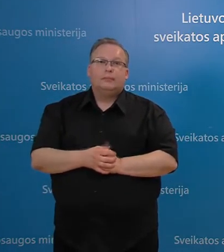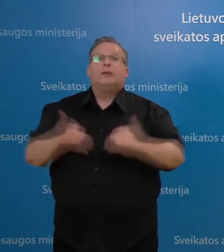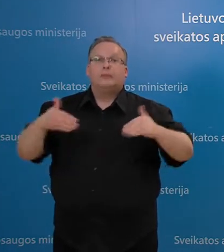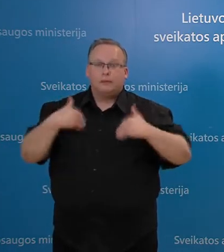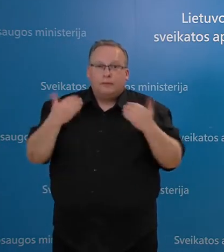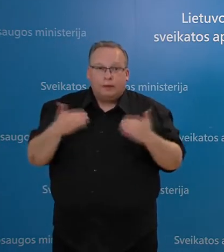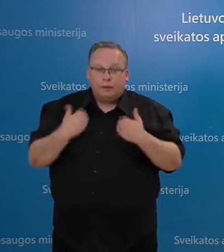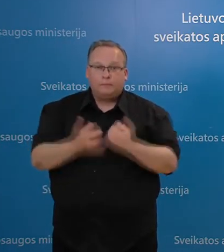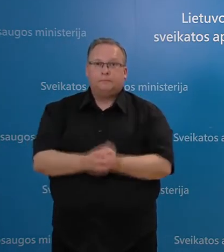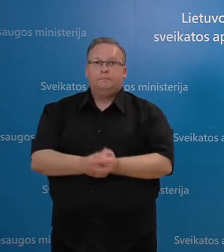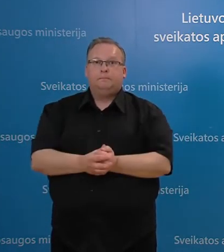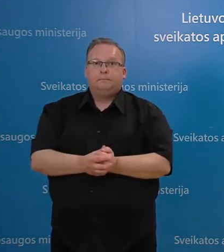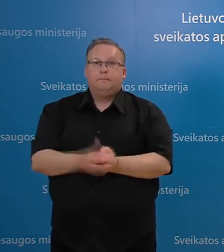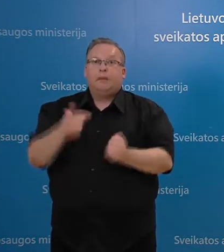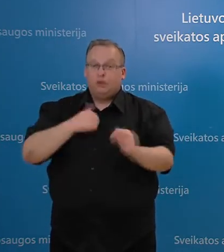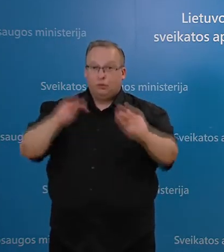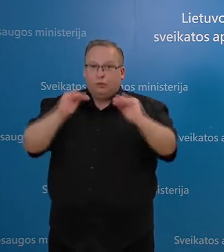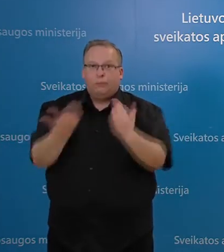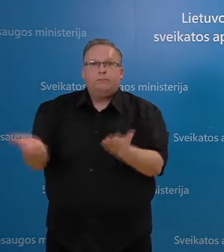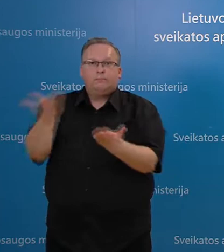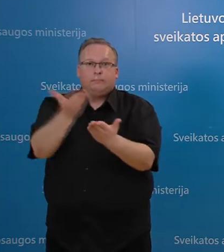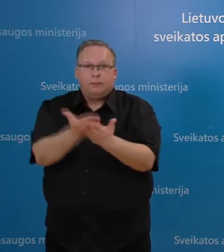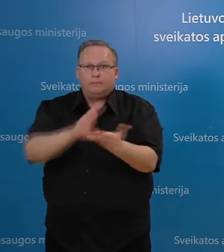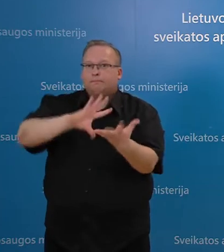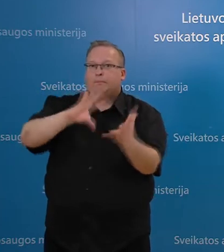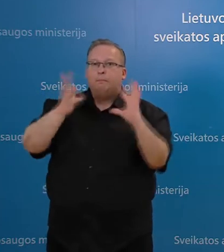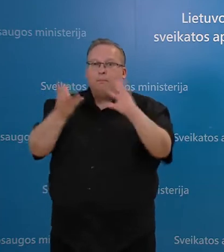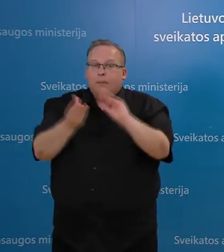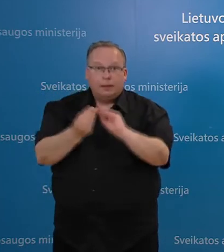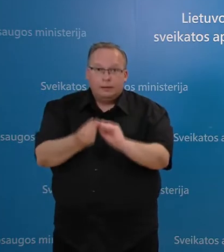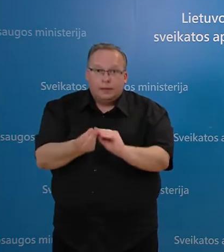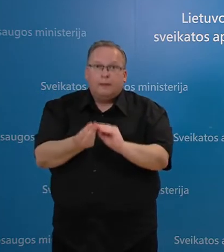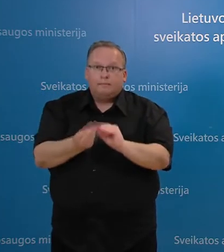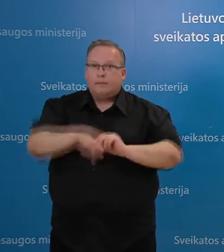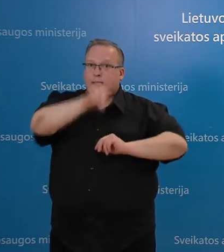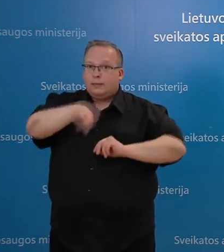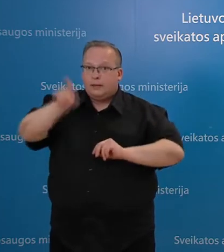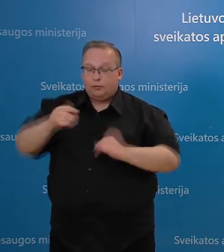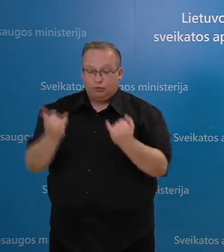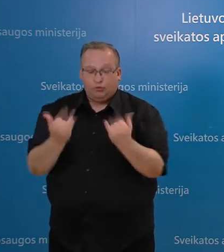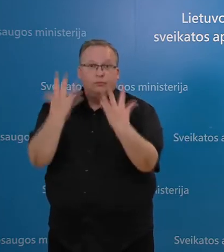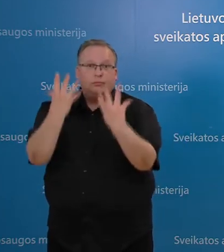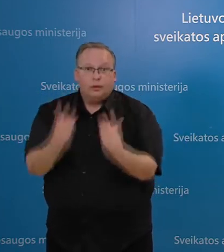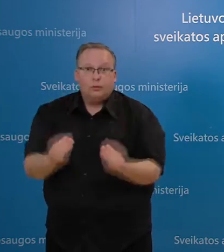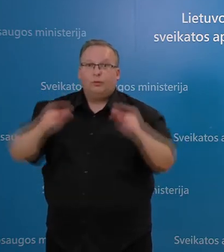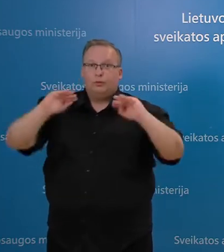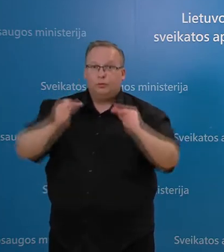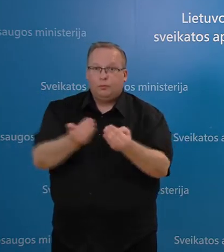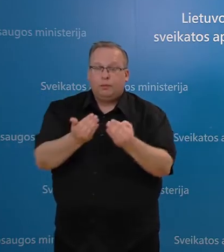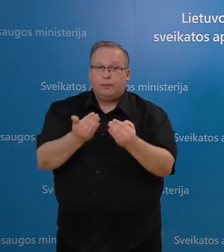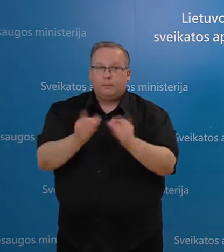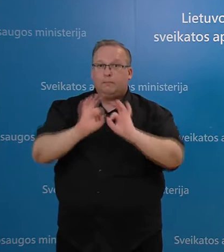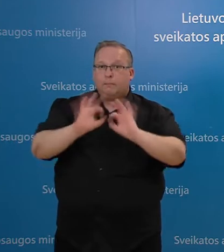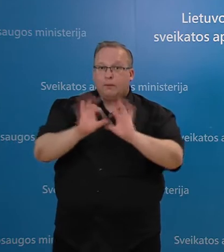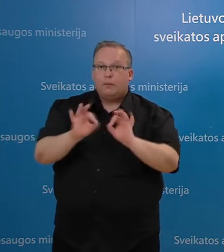Labadiena, tai aš labai trumpai pristatysiu bendrą statistiką šiai dienai ir trumpai apžvelgsiu atvejus,